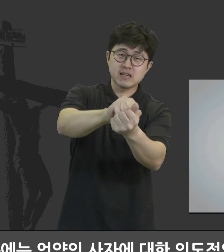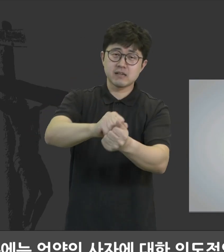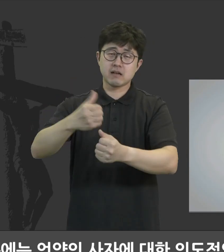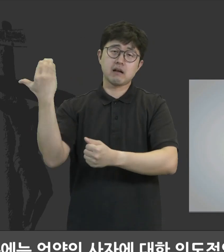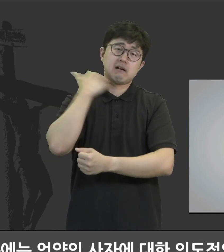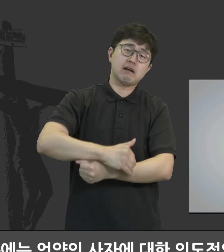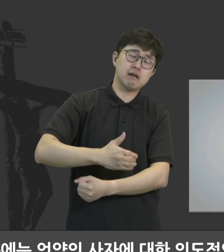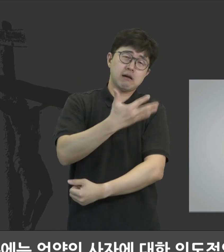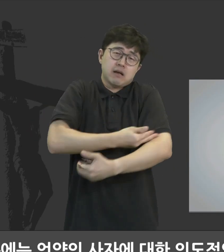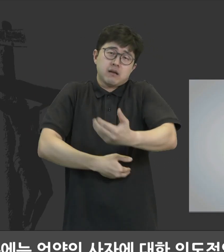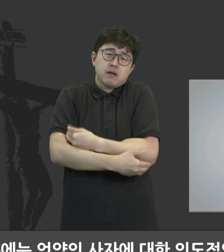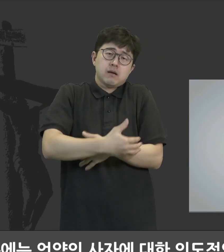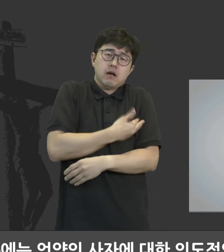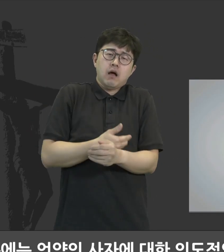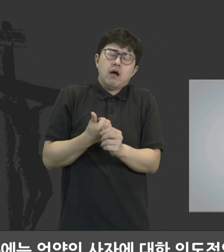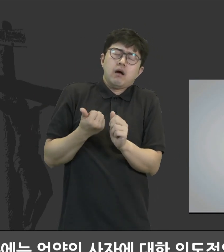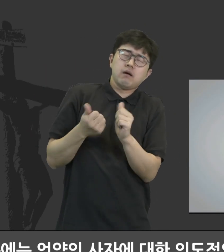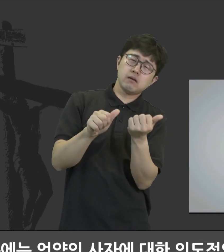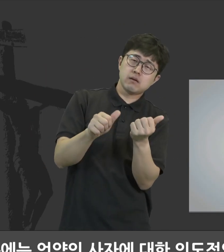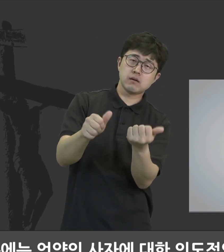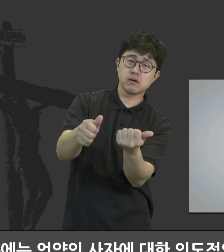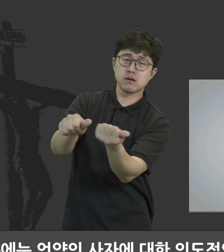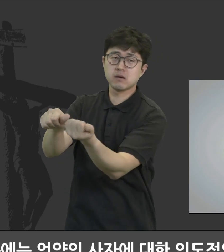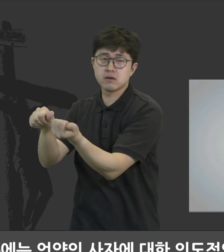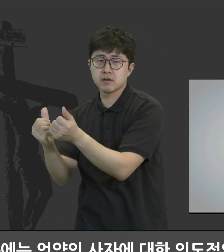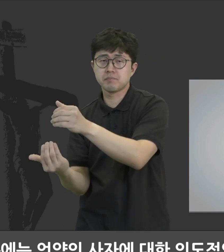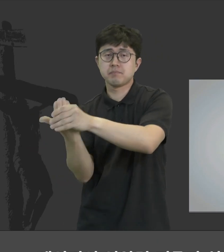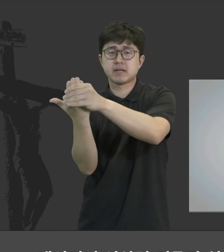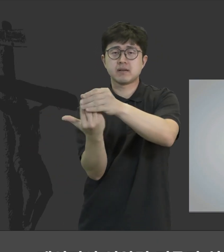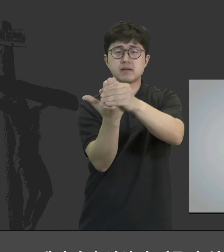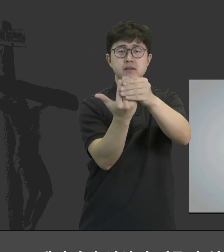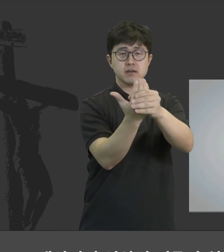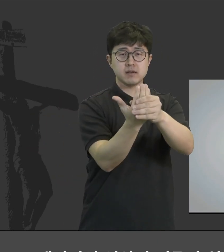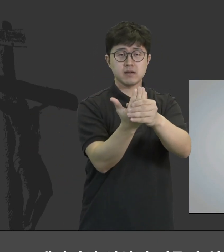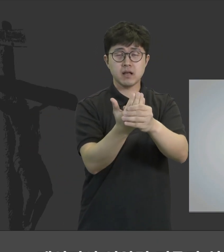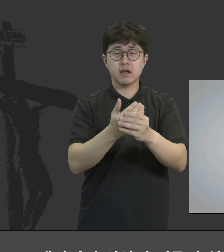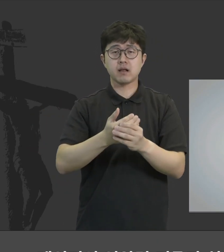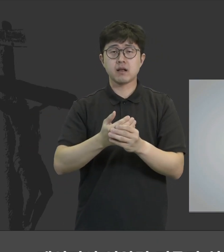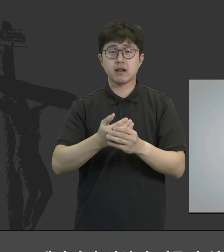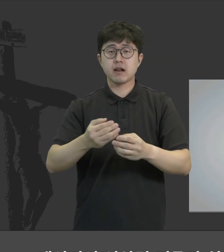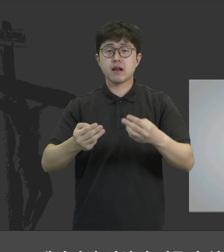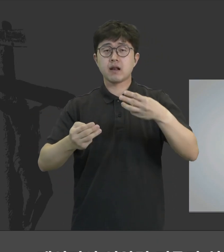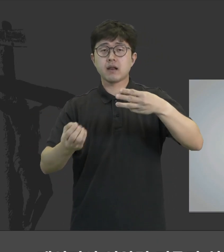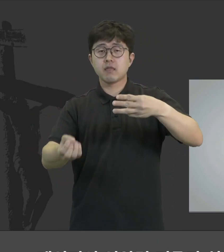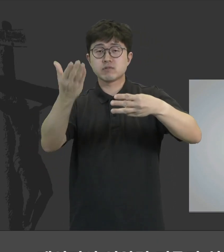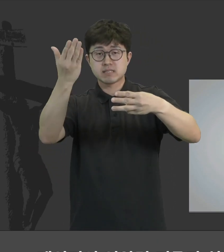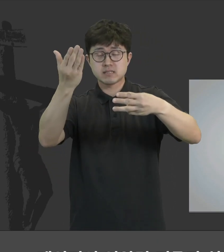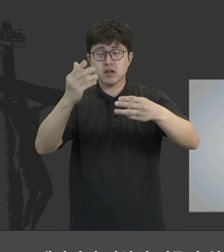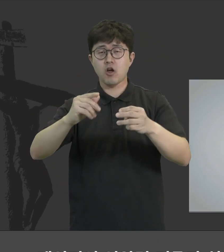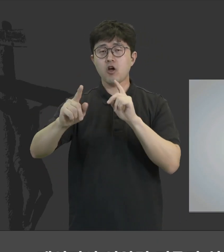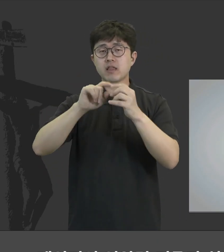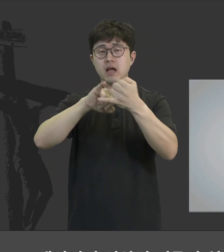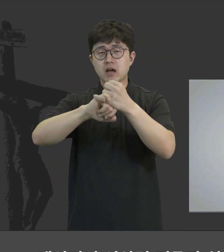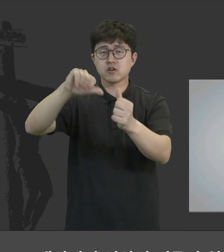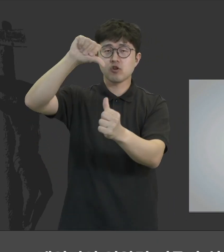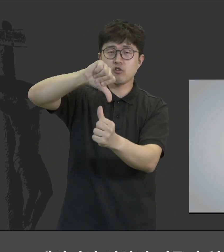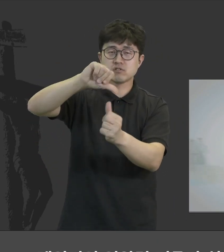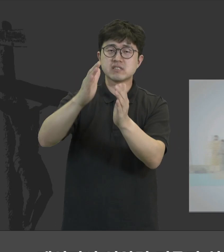그들은 들짐승들에게 죽임을 당하고 맙니다. 레위기의 언약적 저주가 성취된